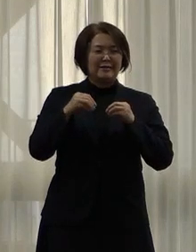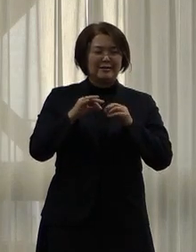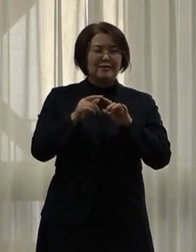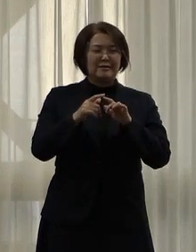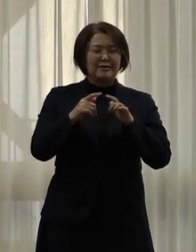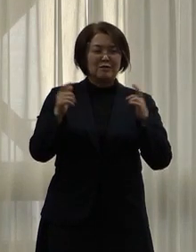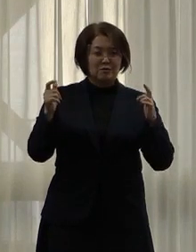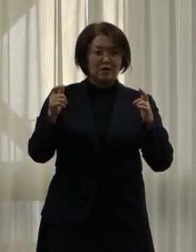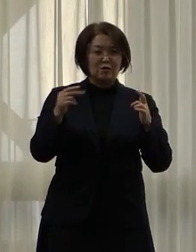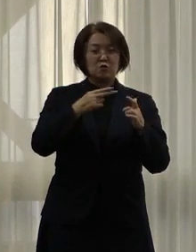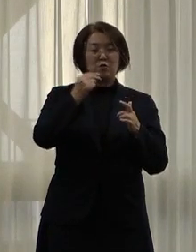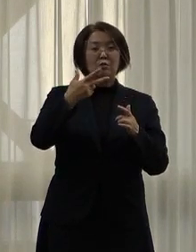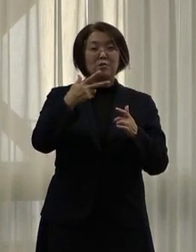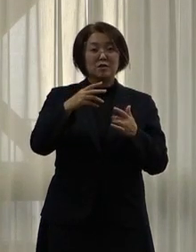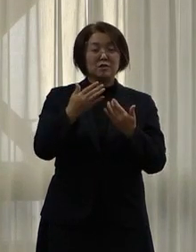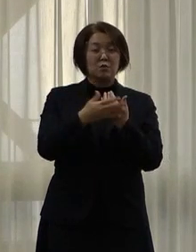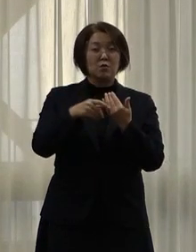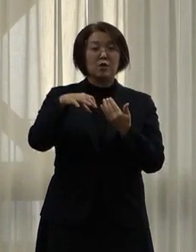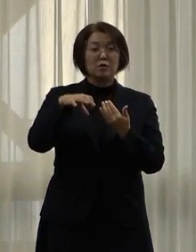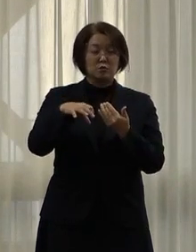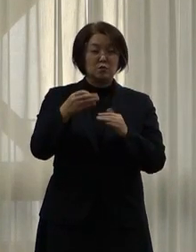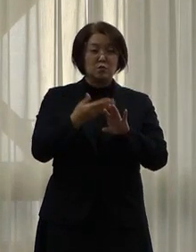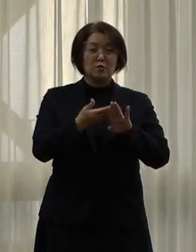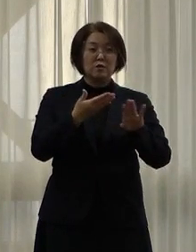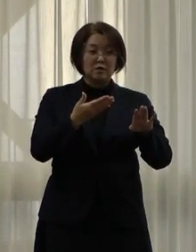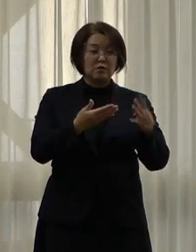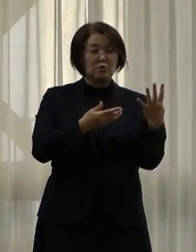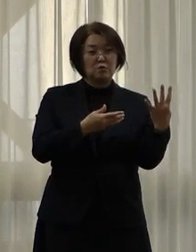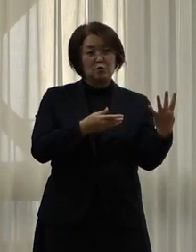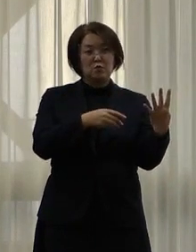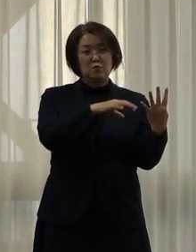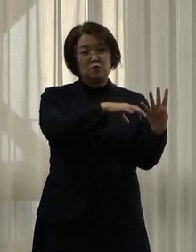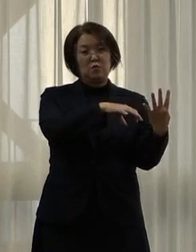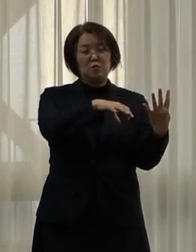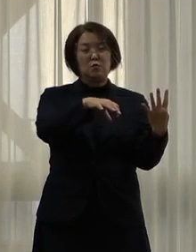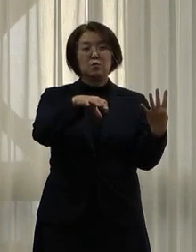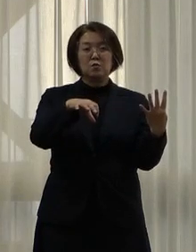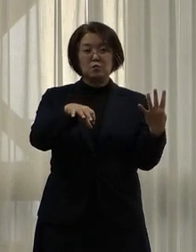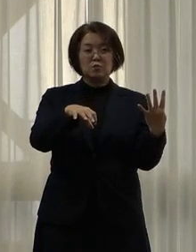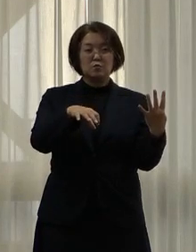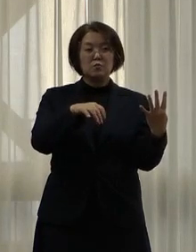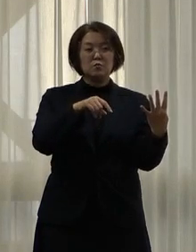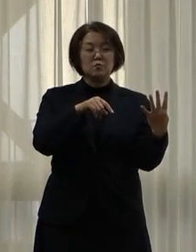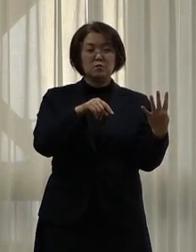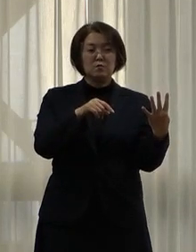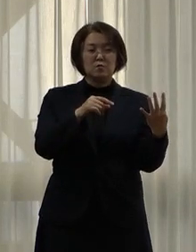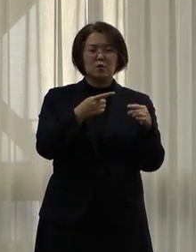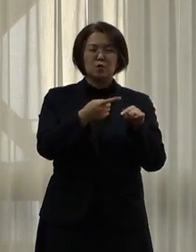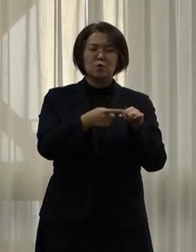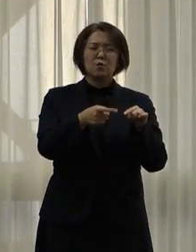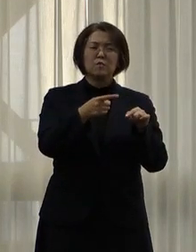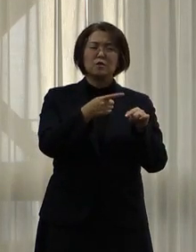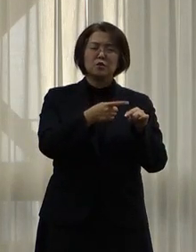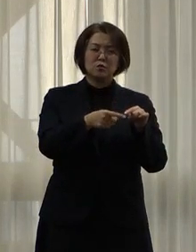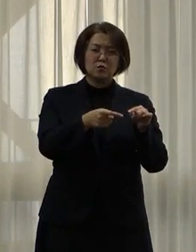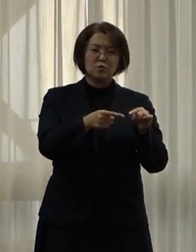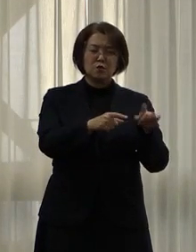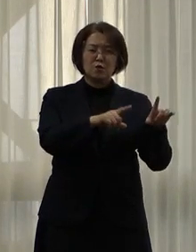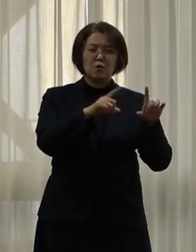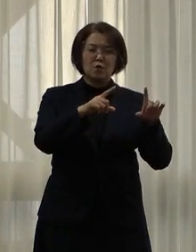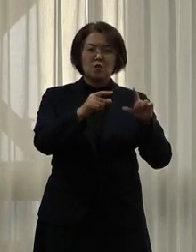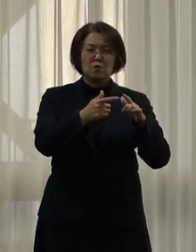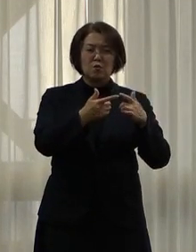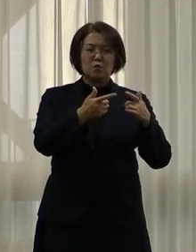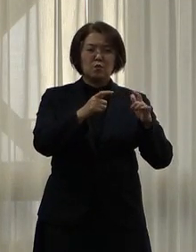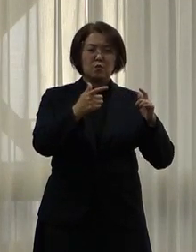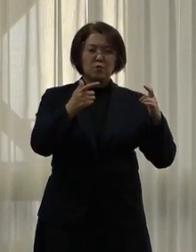見えてた富山市保健所管内以外の他の4つの、医療厚生センターの管内でも、まあ、ちょっとずつ報告数が増え続